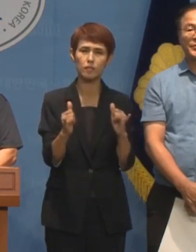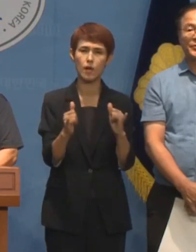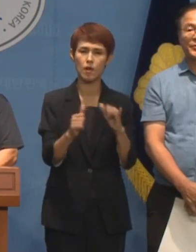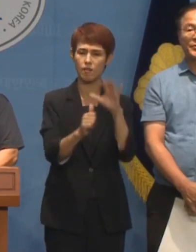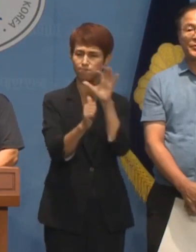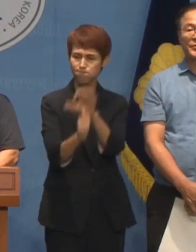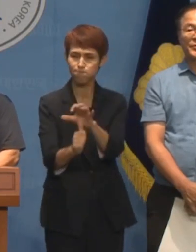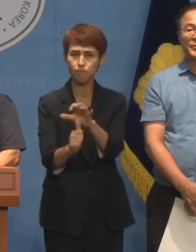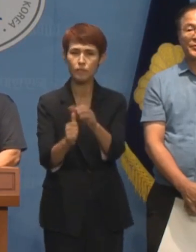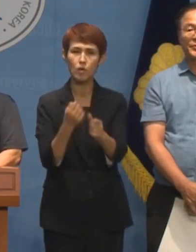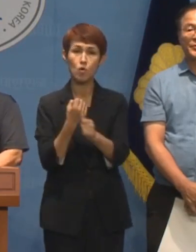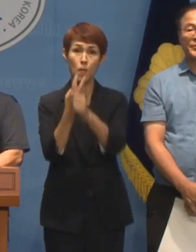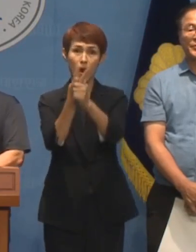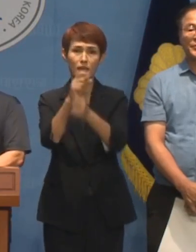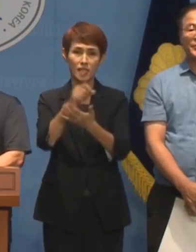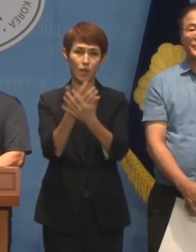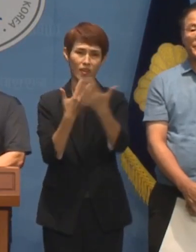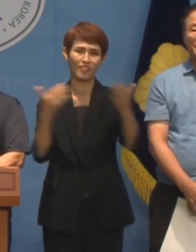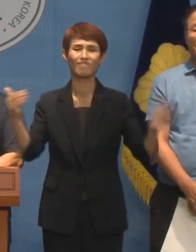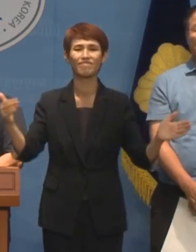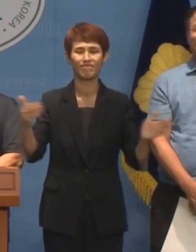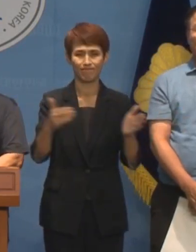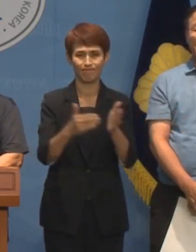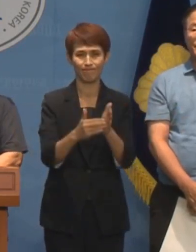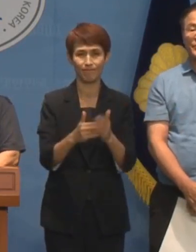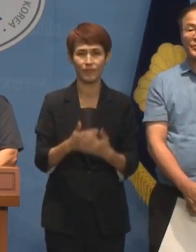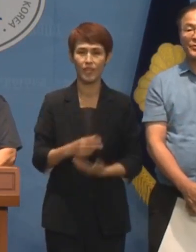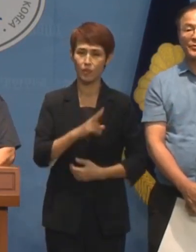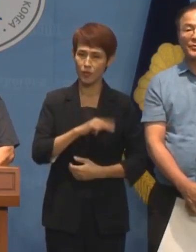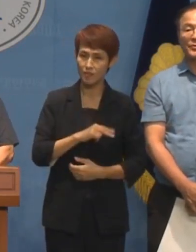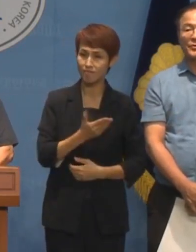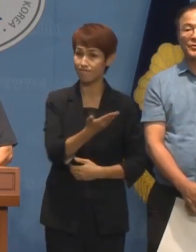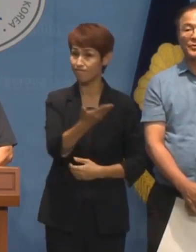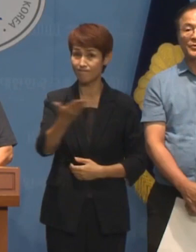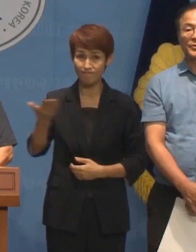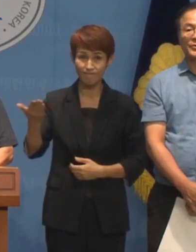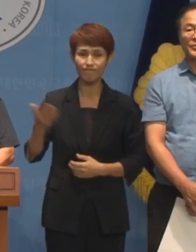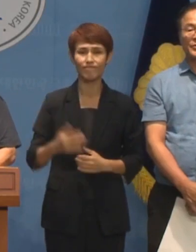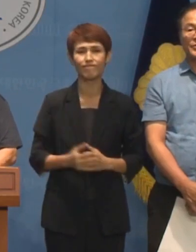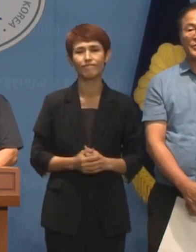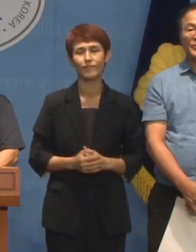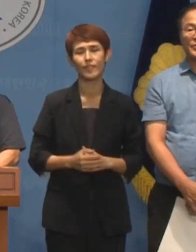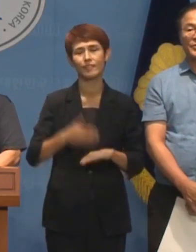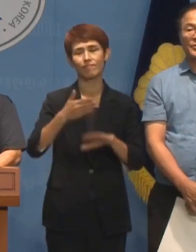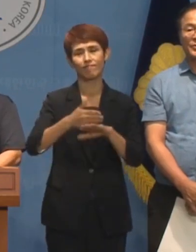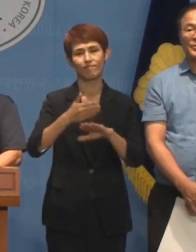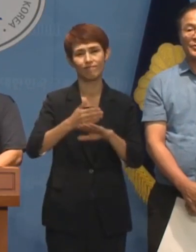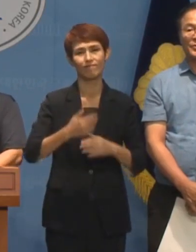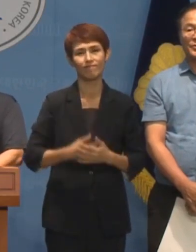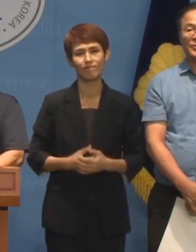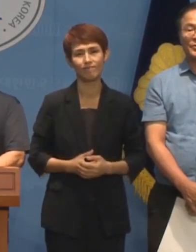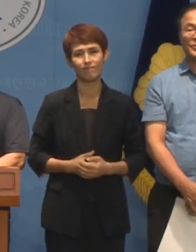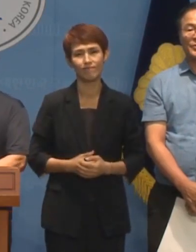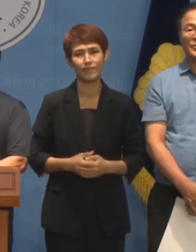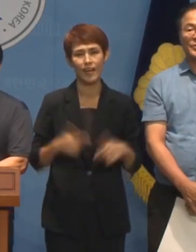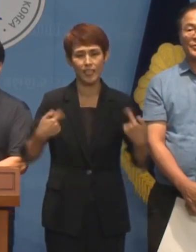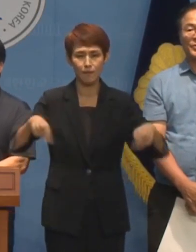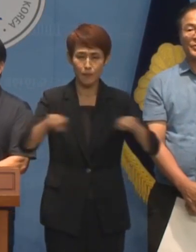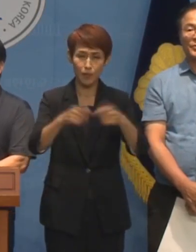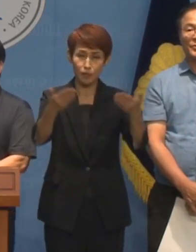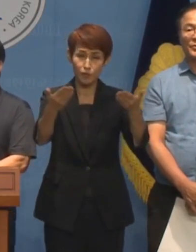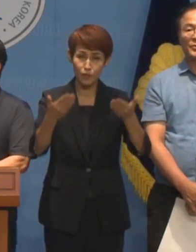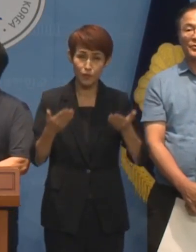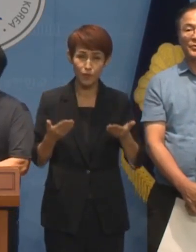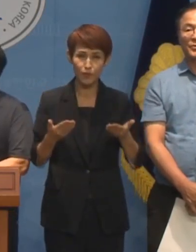탄압 고발하는 기자회견 이렇게 마치겠습니다. 우리 강득구 의원님, 정우로 의원님, 김준호 의원님 주최해 주셔서 정말 감사하고요. 늘 함께해 주시는